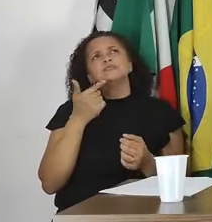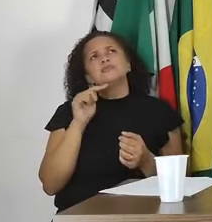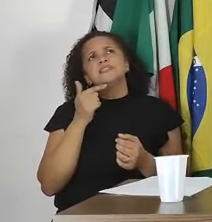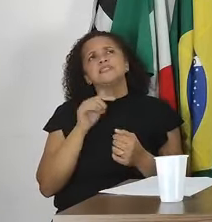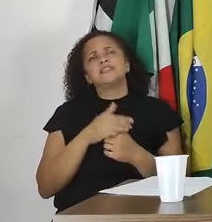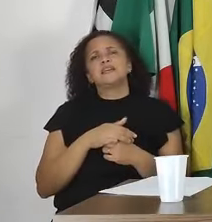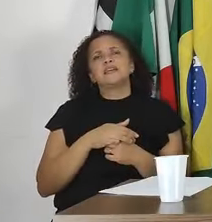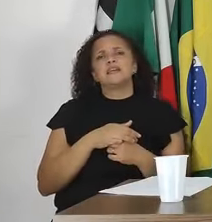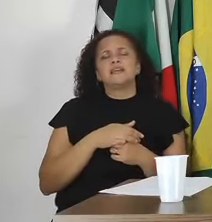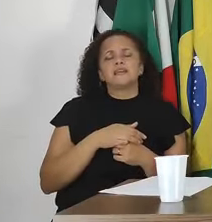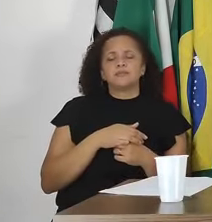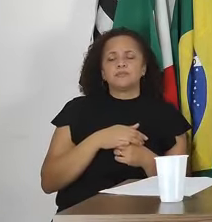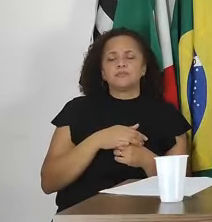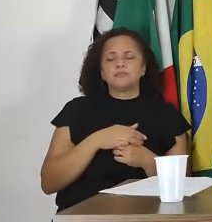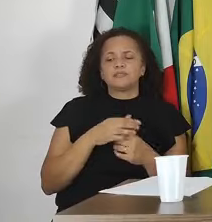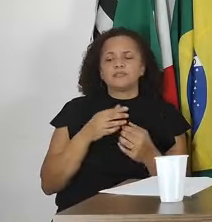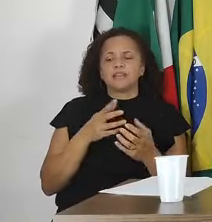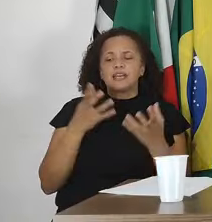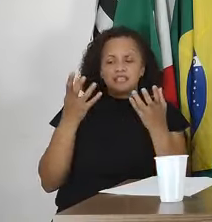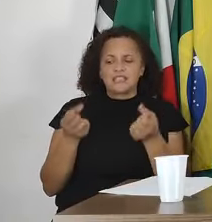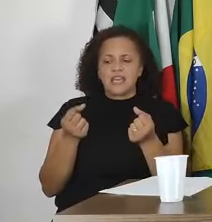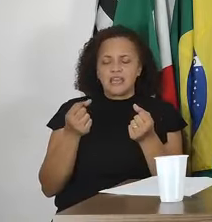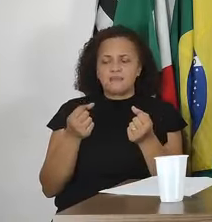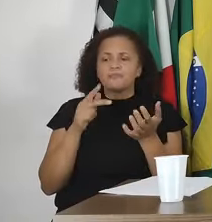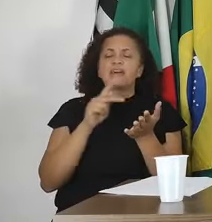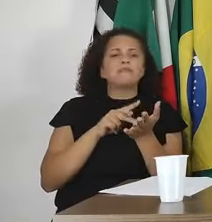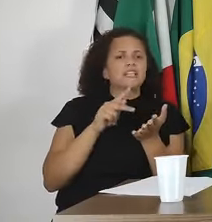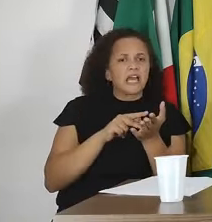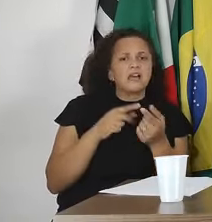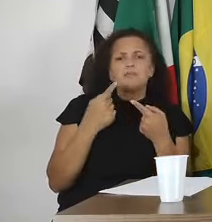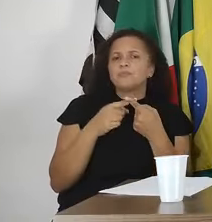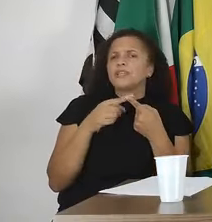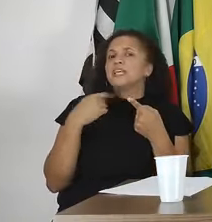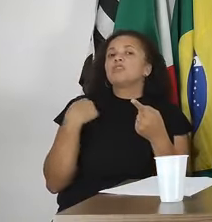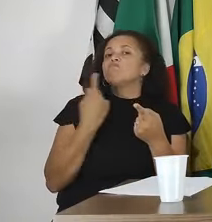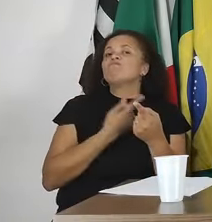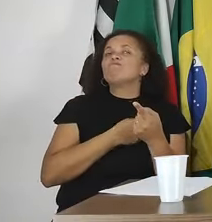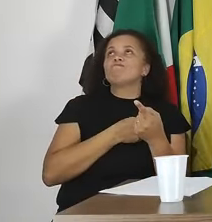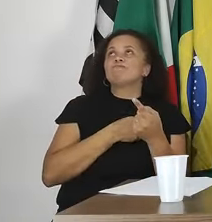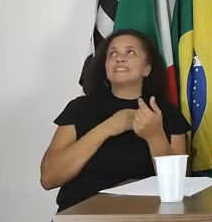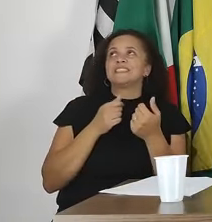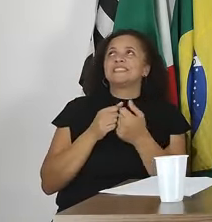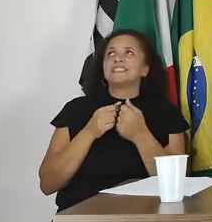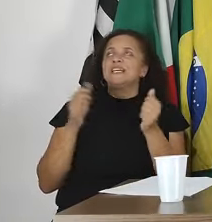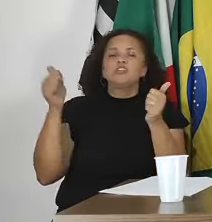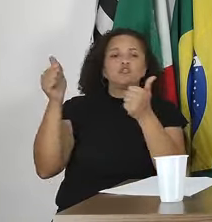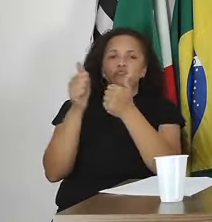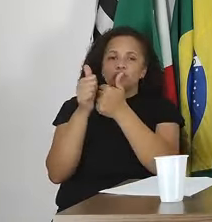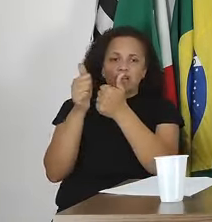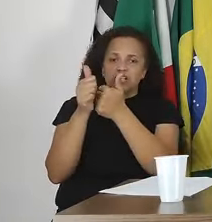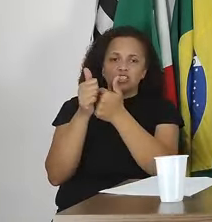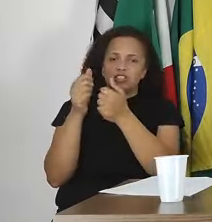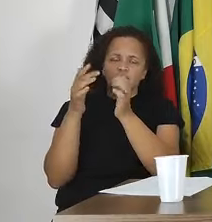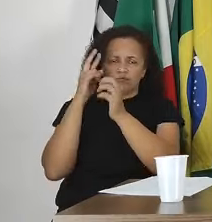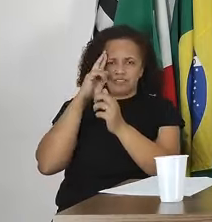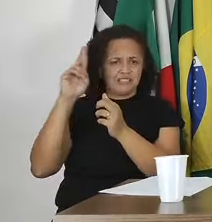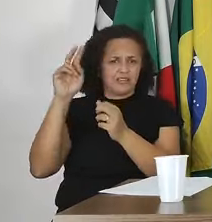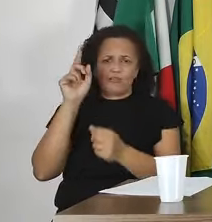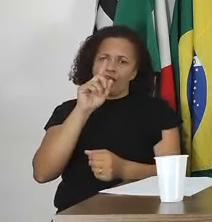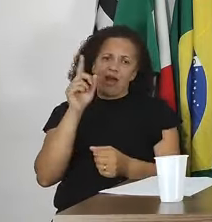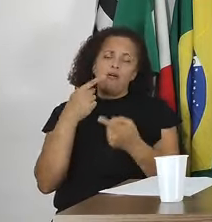gente não está próximo do Senhor. A gente tem que buscar mais o Senhor para a gente entender o nosso chamado. Ele sabia que o chamado dele